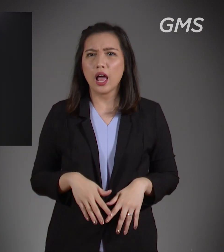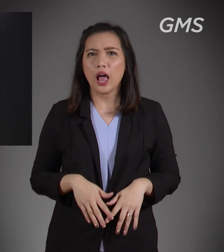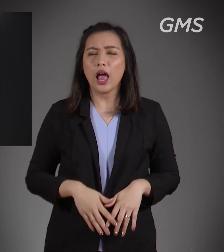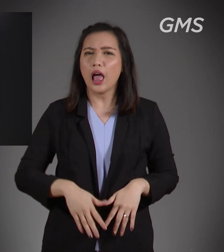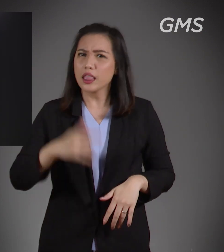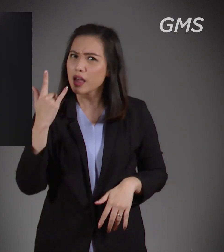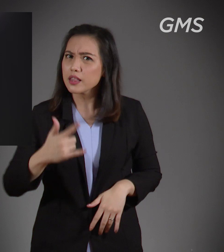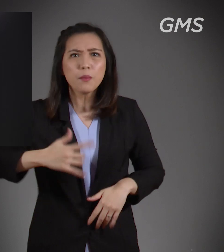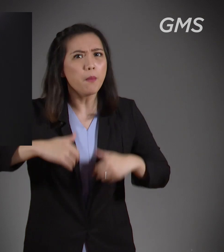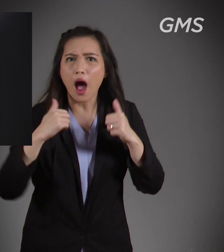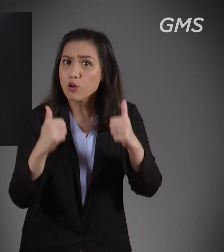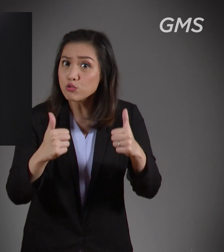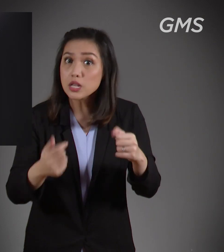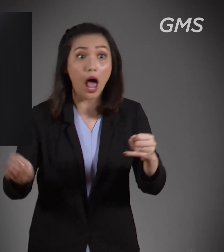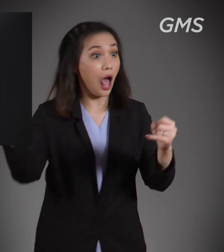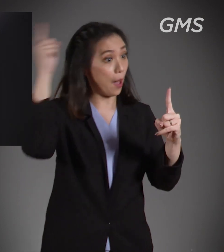terakhirnya biasa.